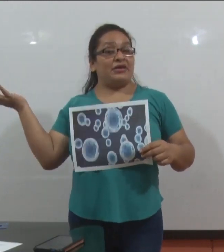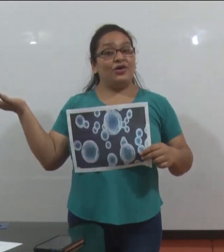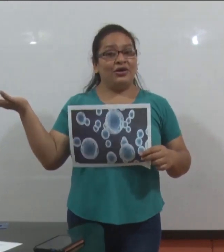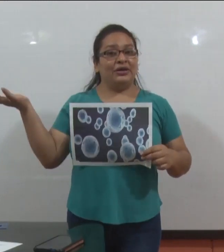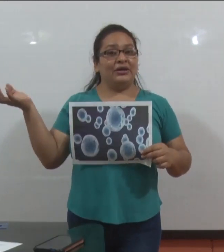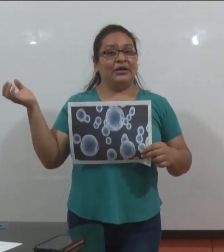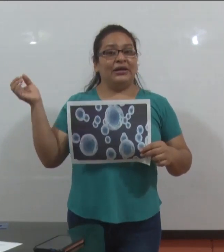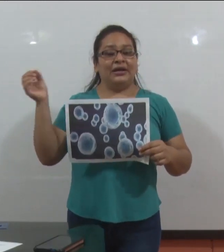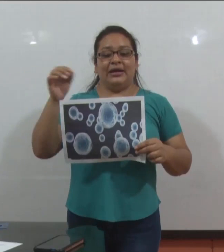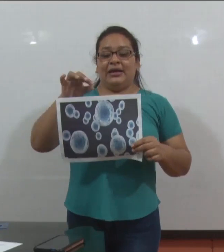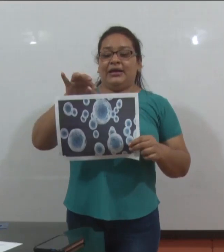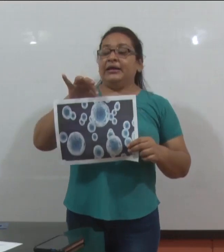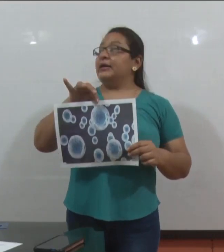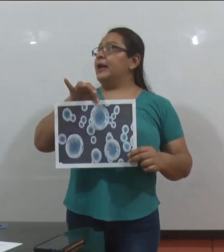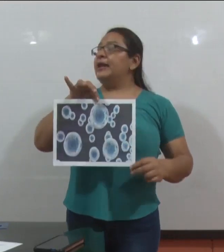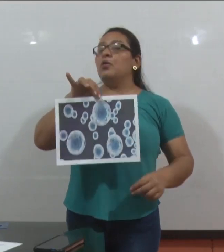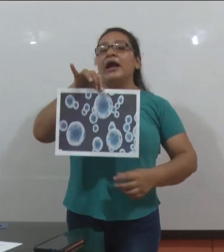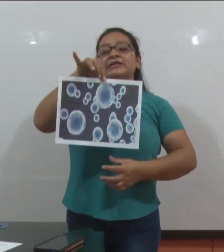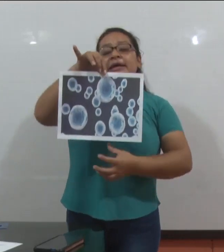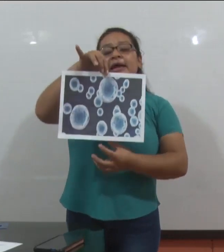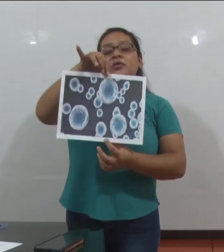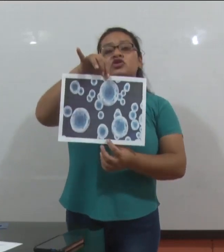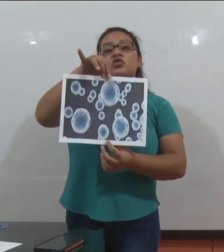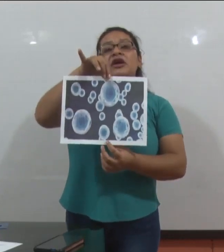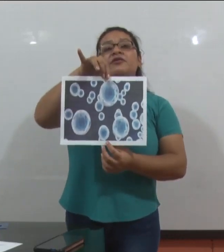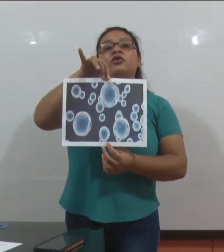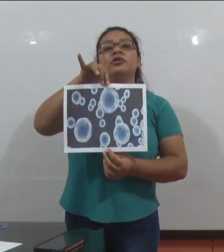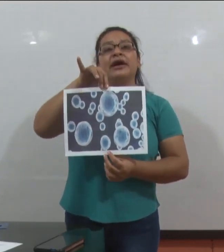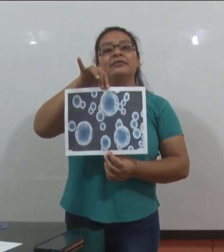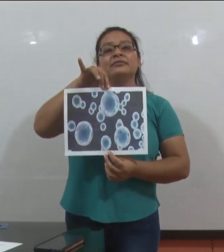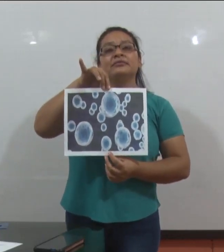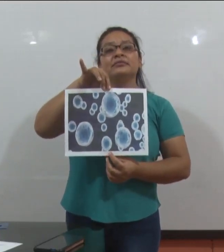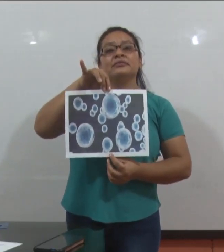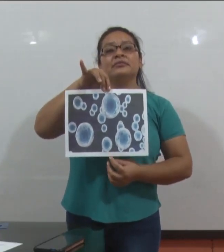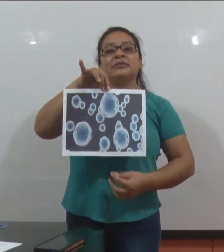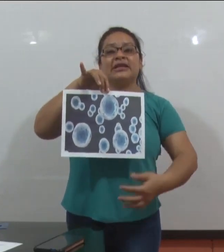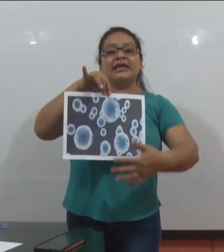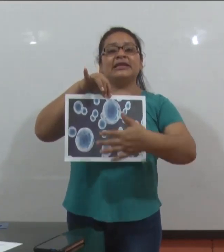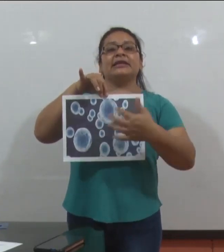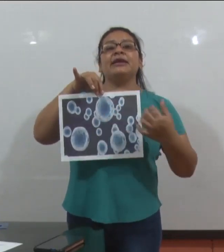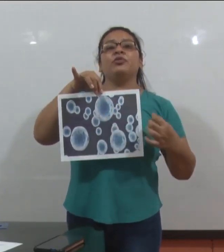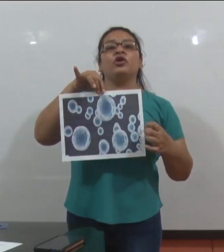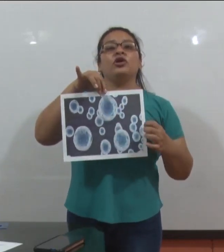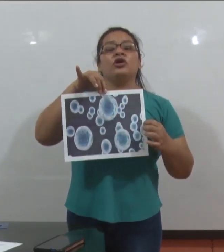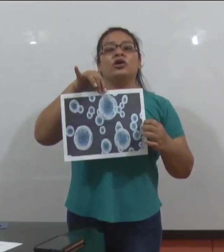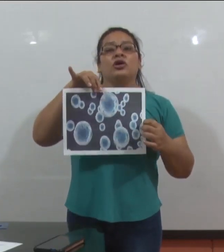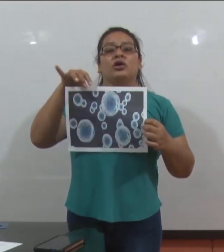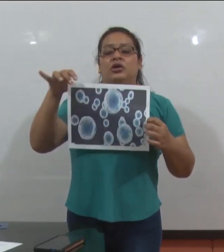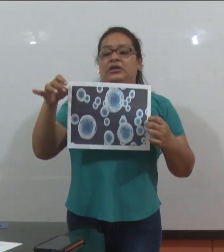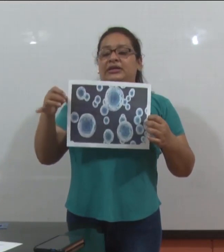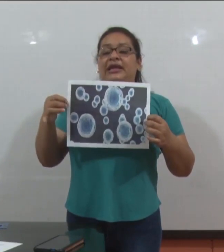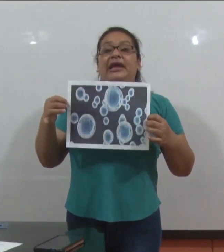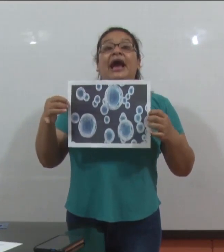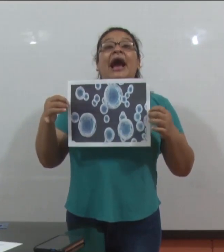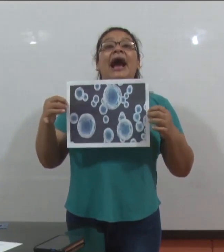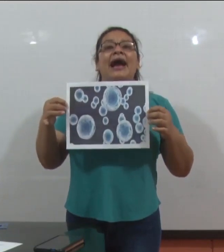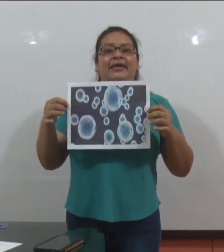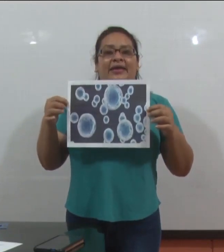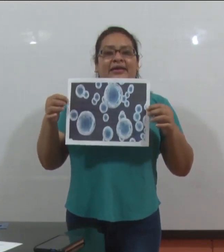mayor, que igual saquemos una figura de este tipo de arqueas,